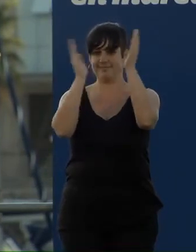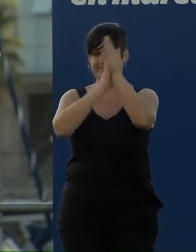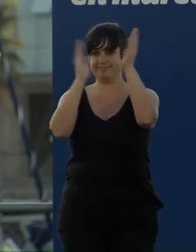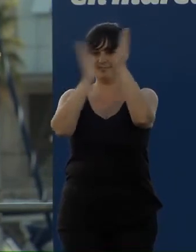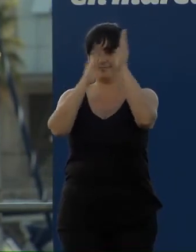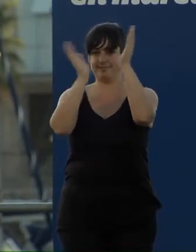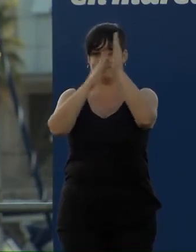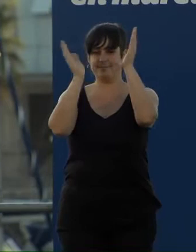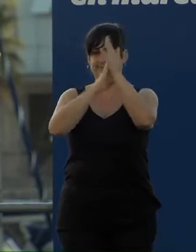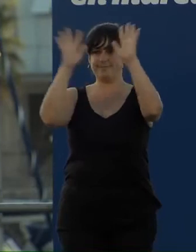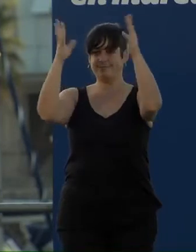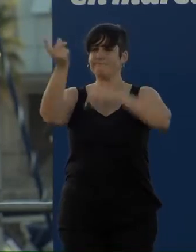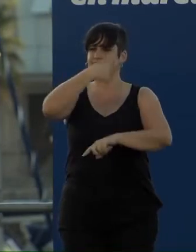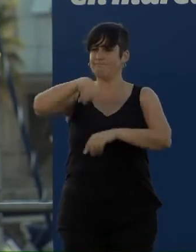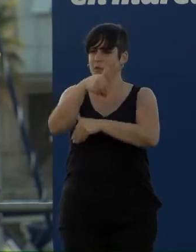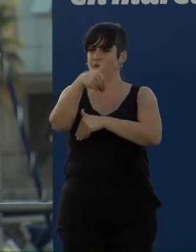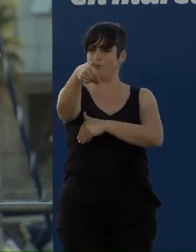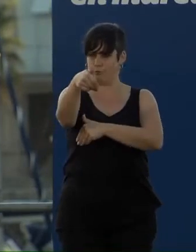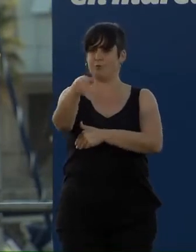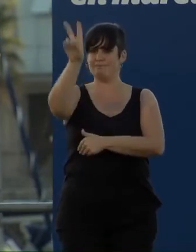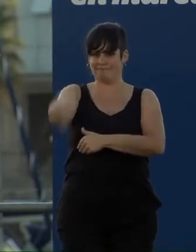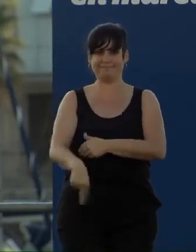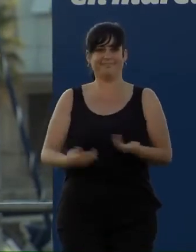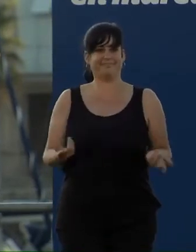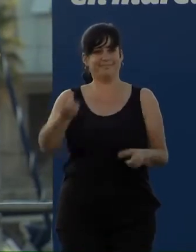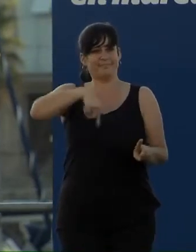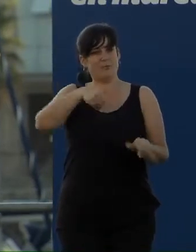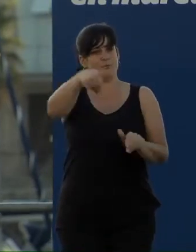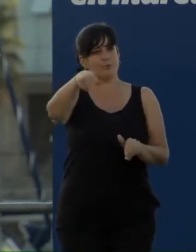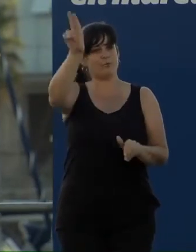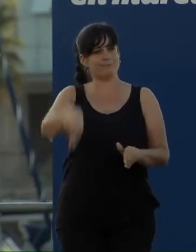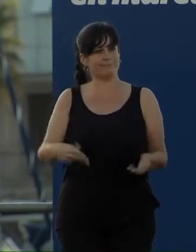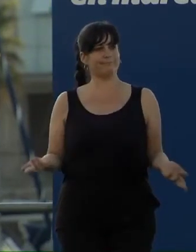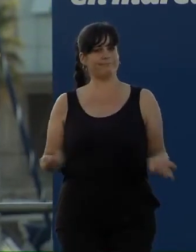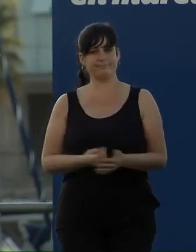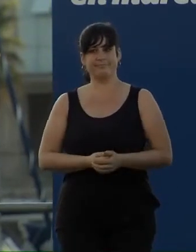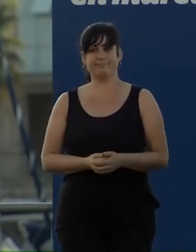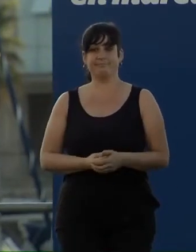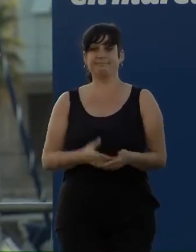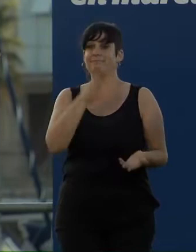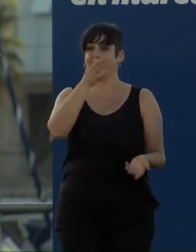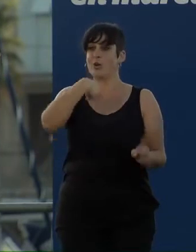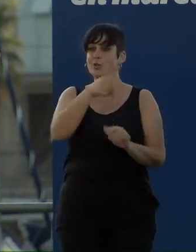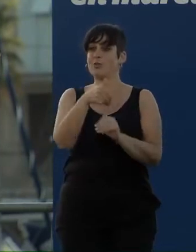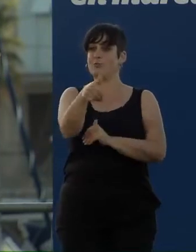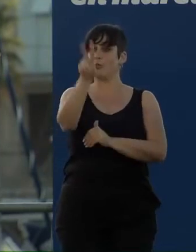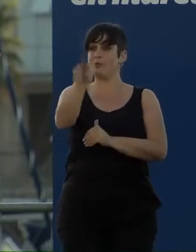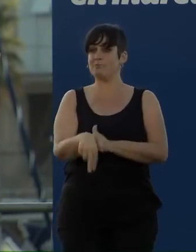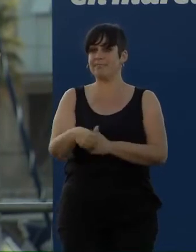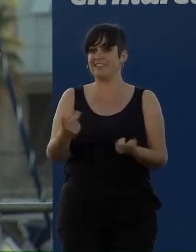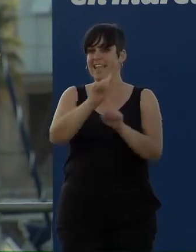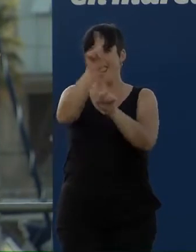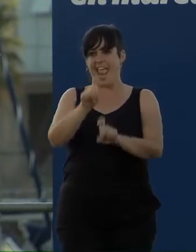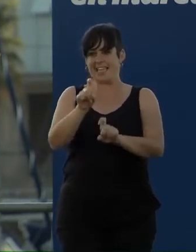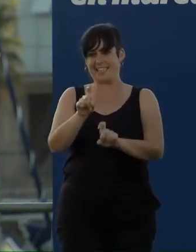queda somos o futuro somos o futuro como somos o futuro aí no nos recen as